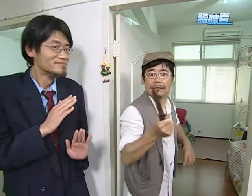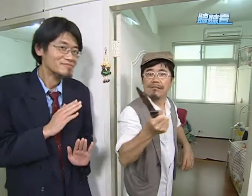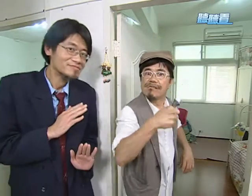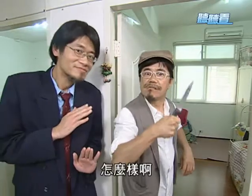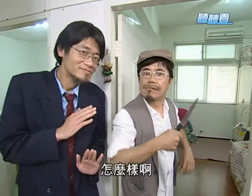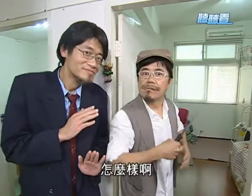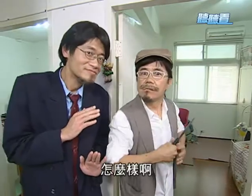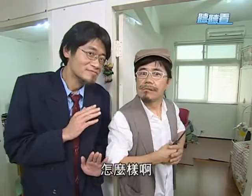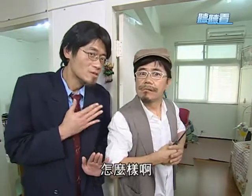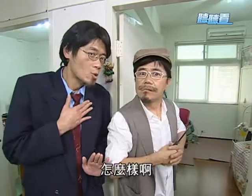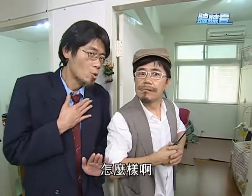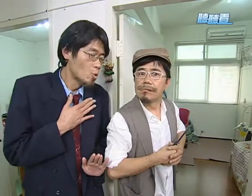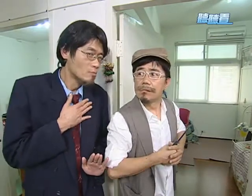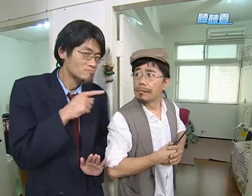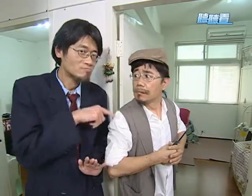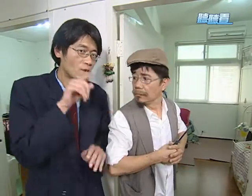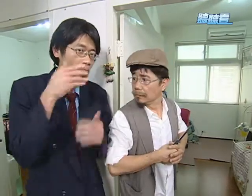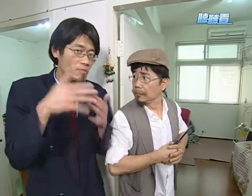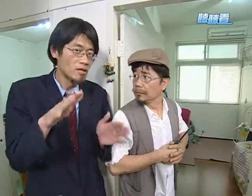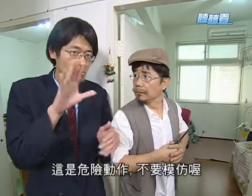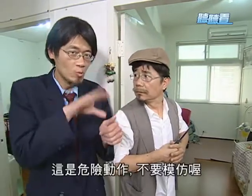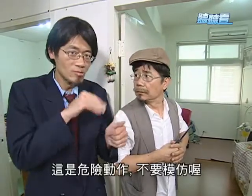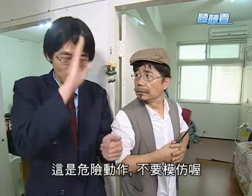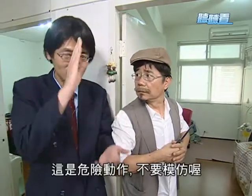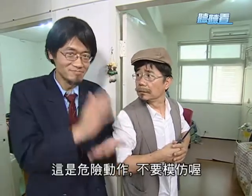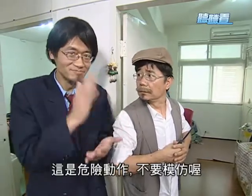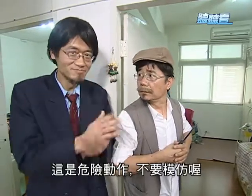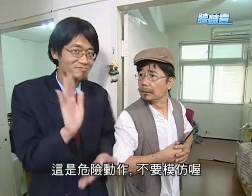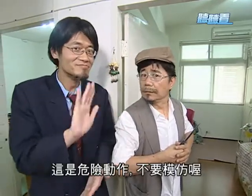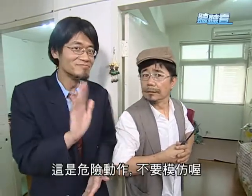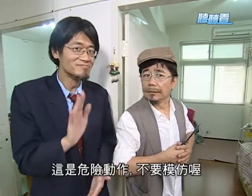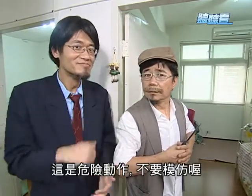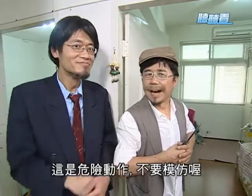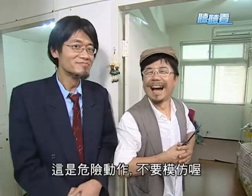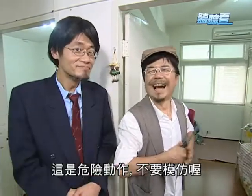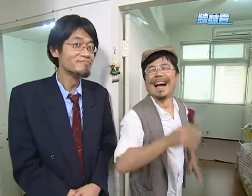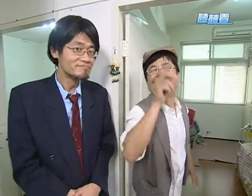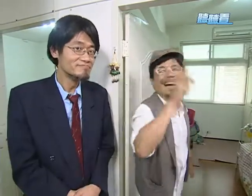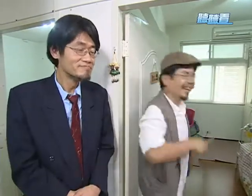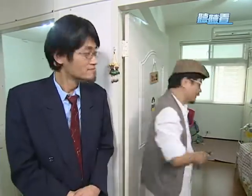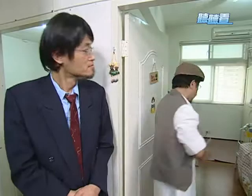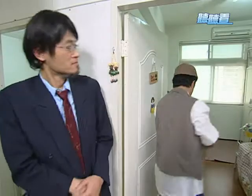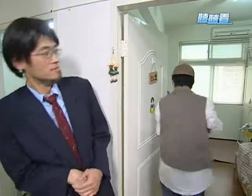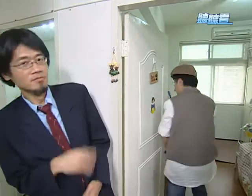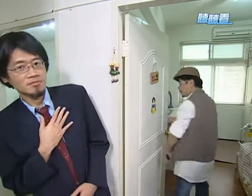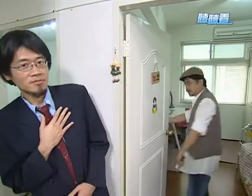怎么样啊？哎呦，这是危险动作，不要模仿哦。哎，